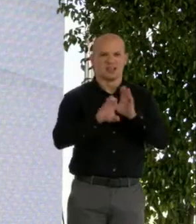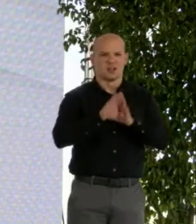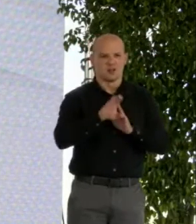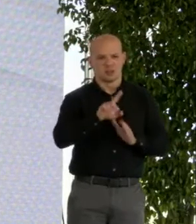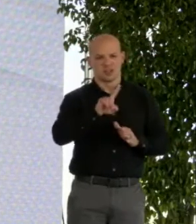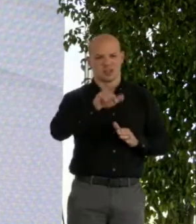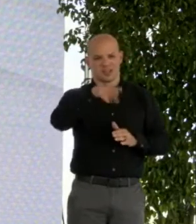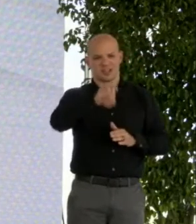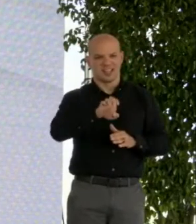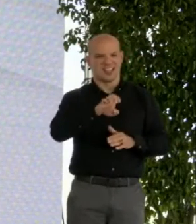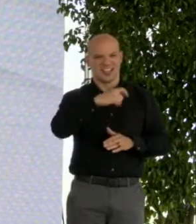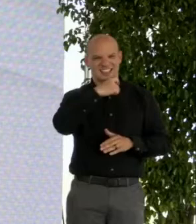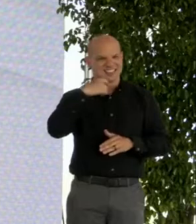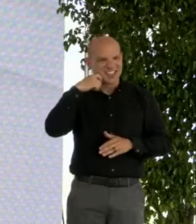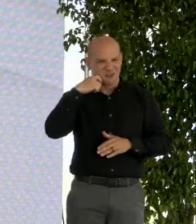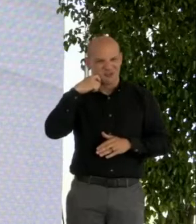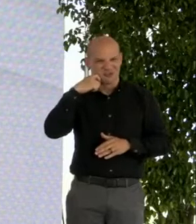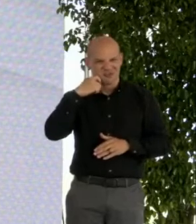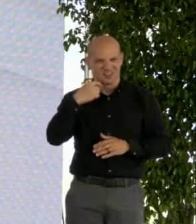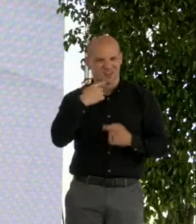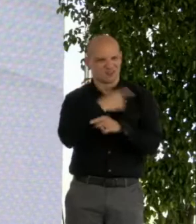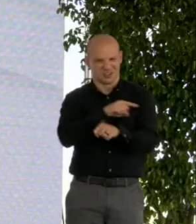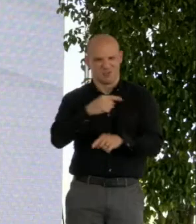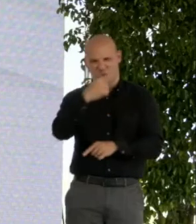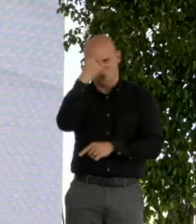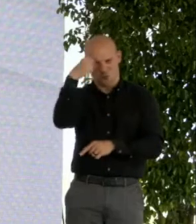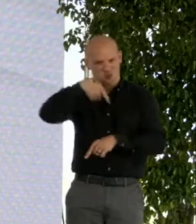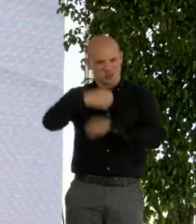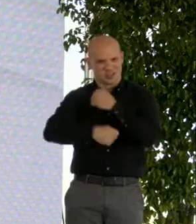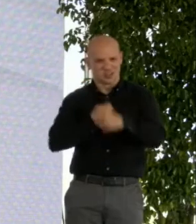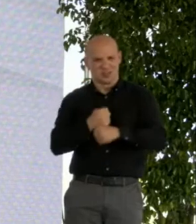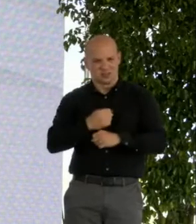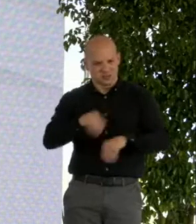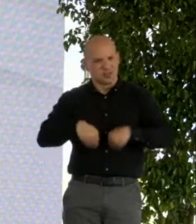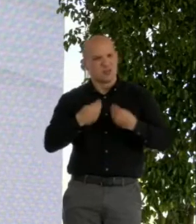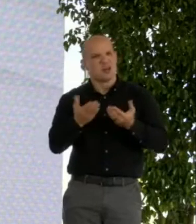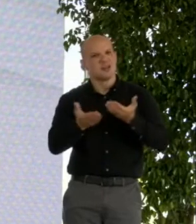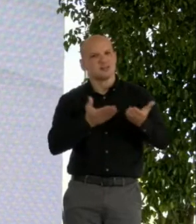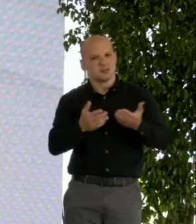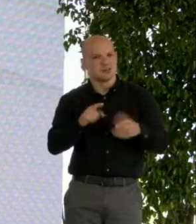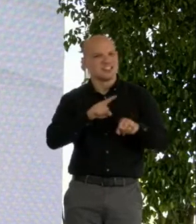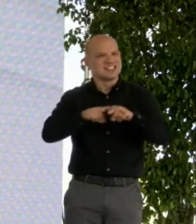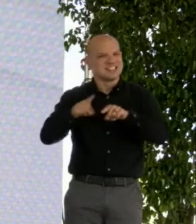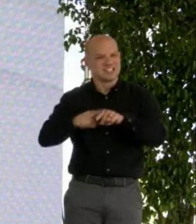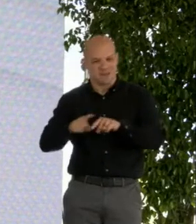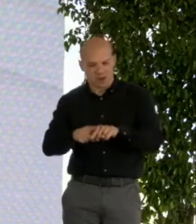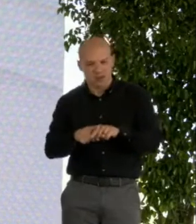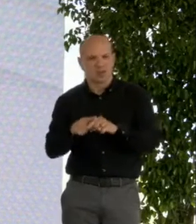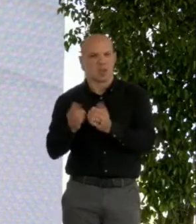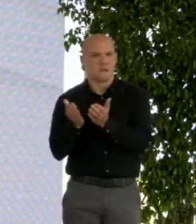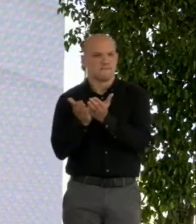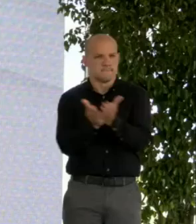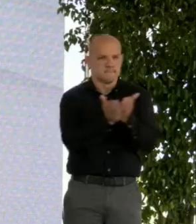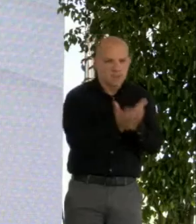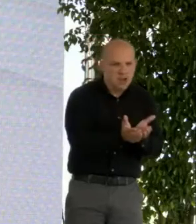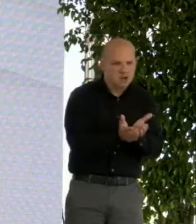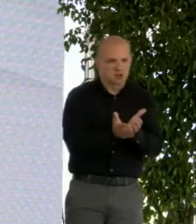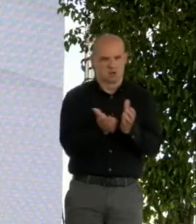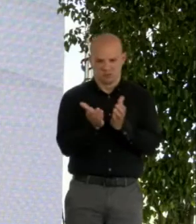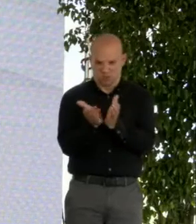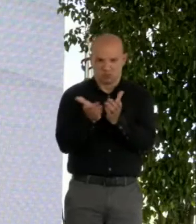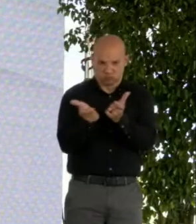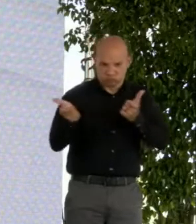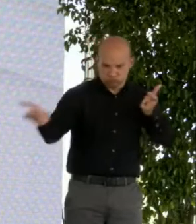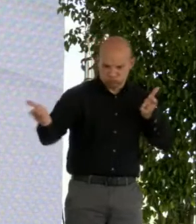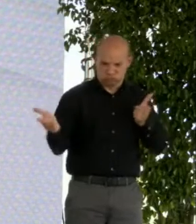anunciamos en julio de este año y que dará servicio a este mercado de barcos y megayates en el área de Isla Grande